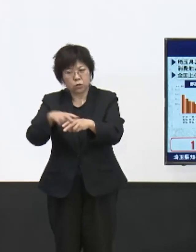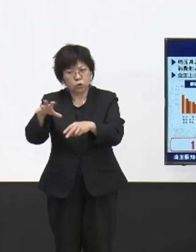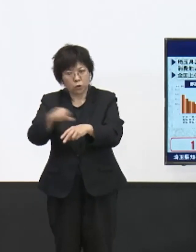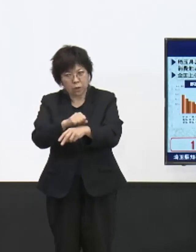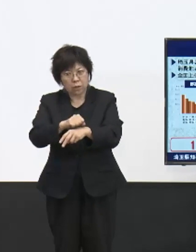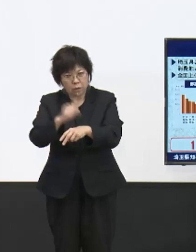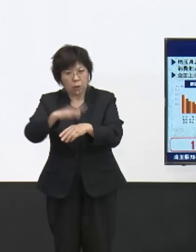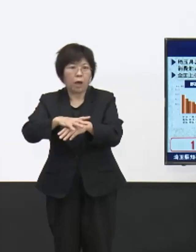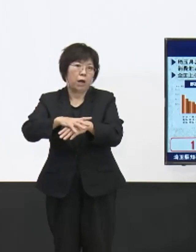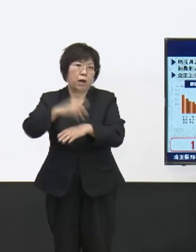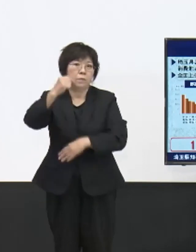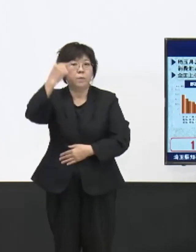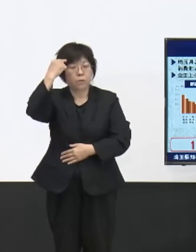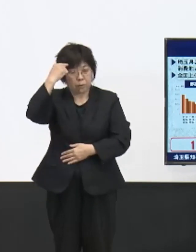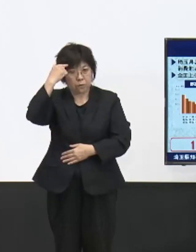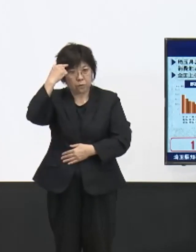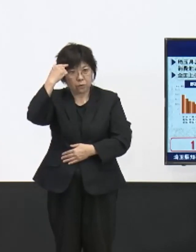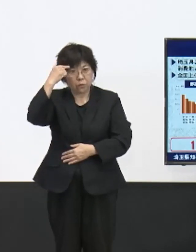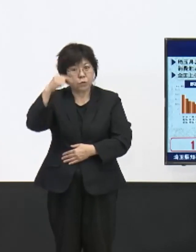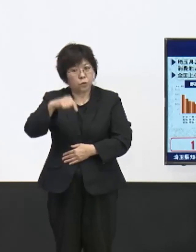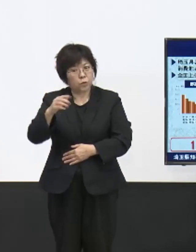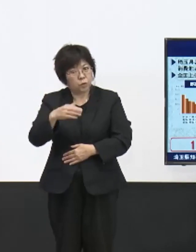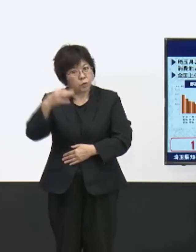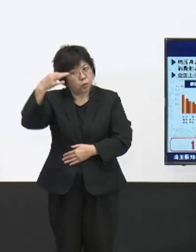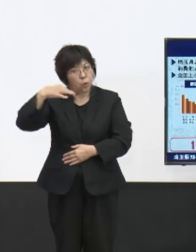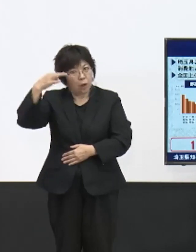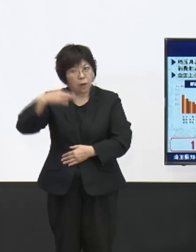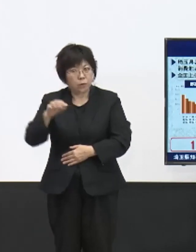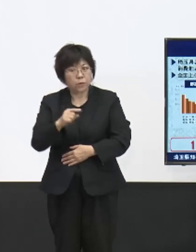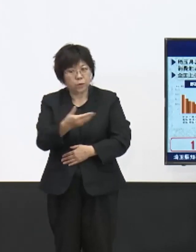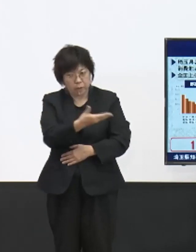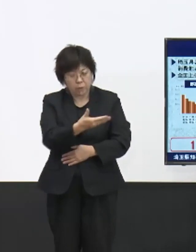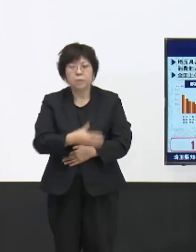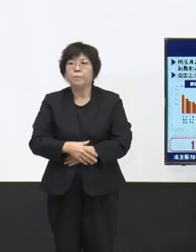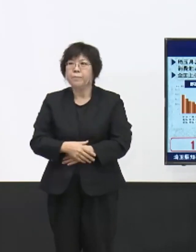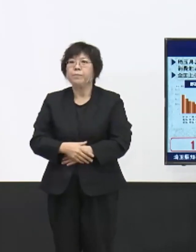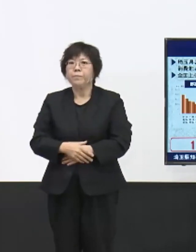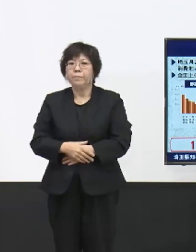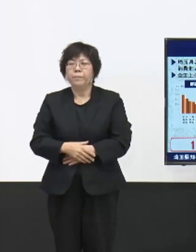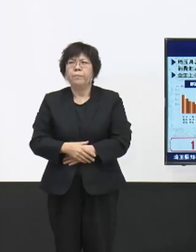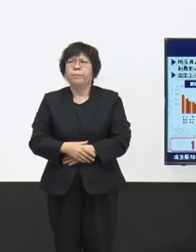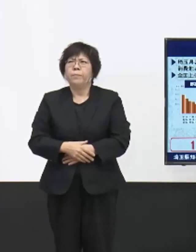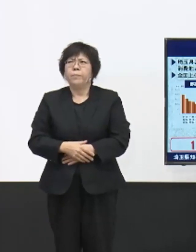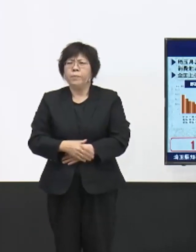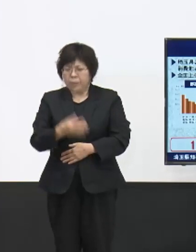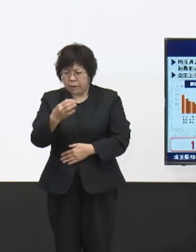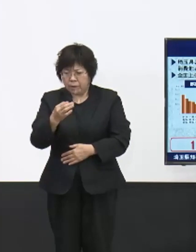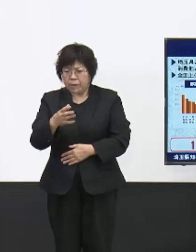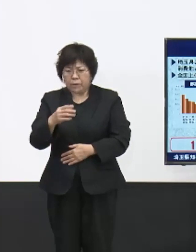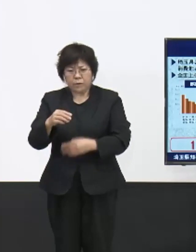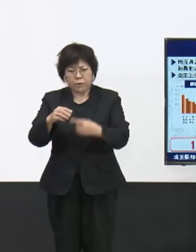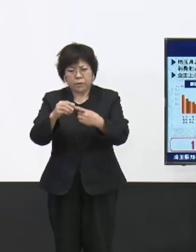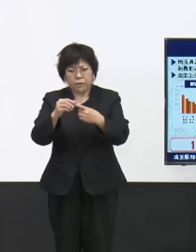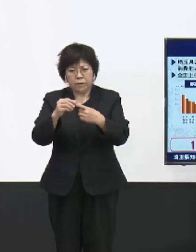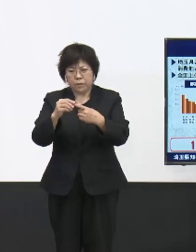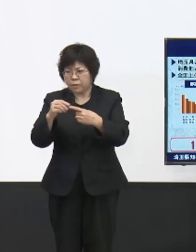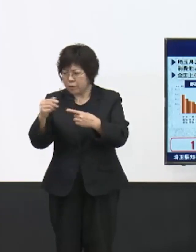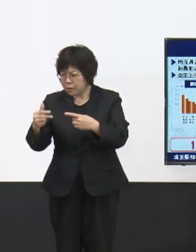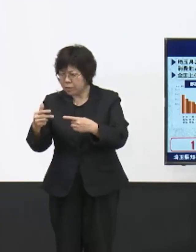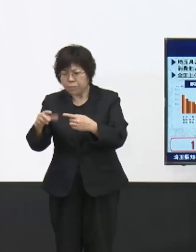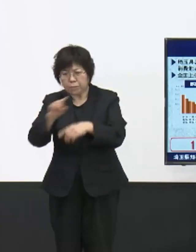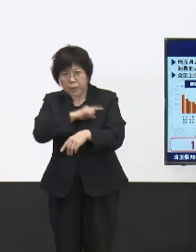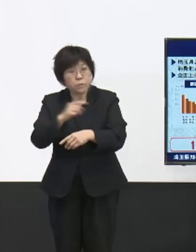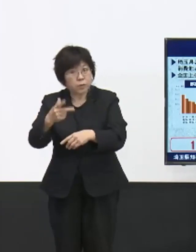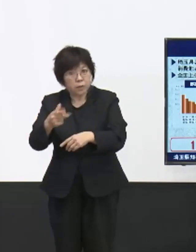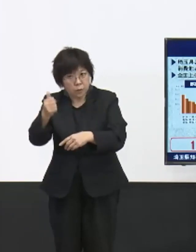う生まれたことについて、知事の評価をいただけますでしょうか。 はい、まずこれすみません、最初のだけが市長選でいいですね。 はい